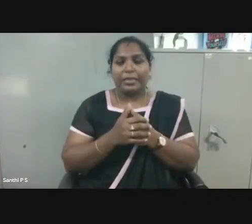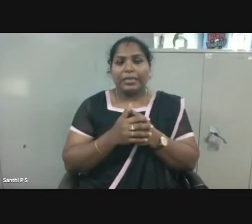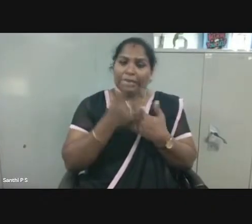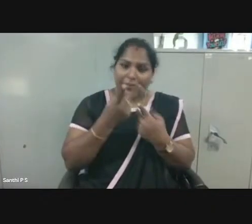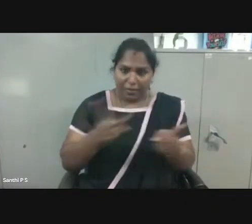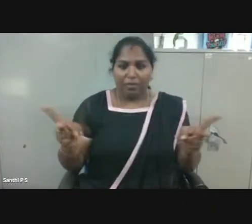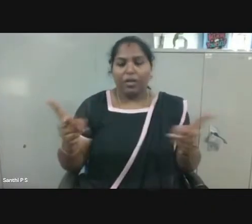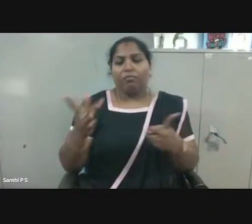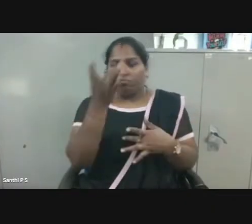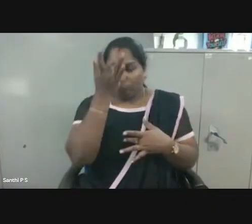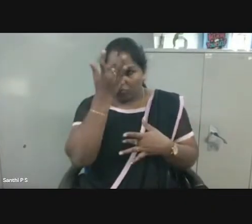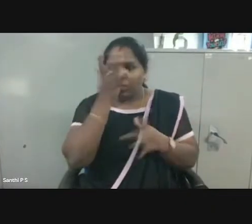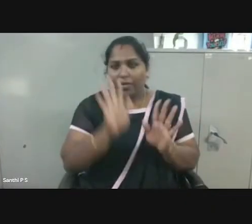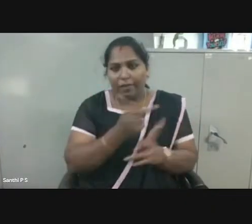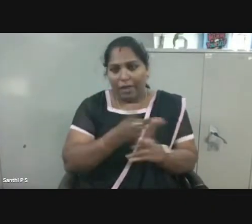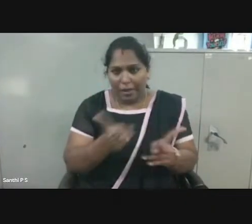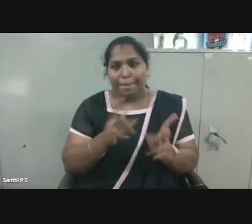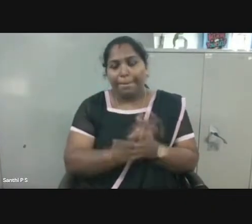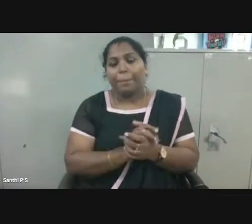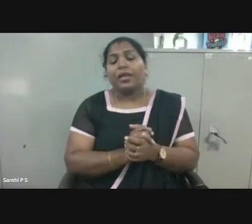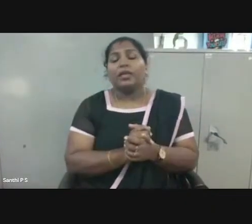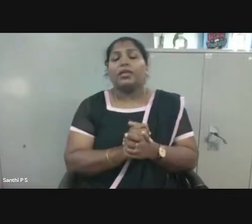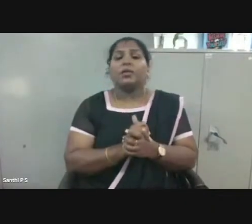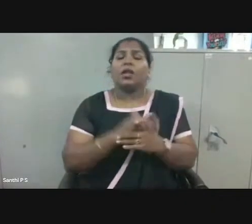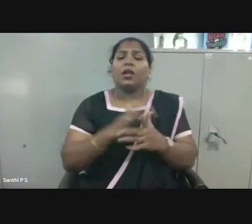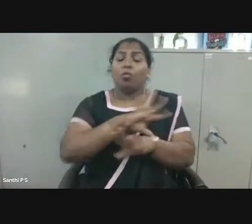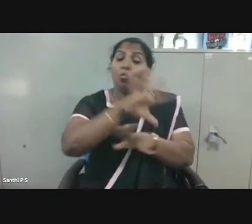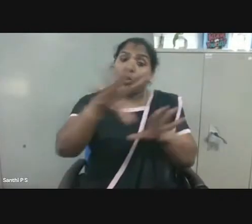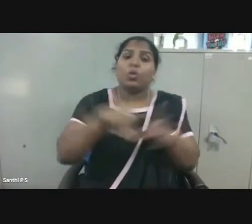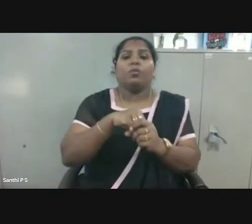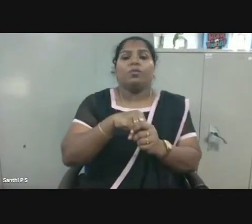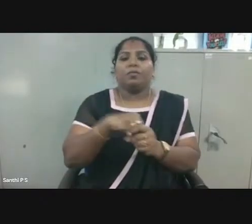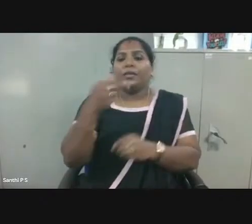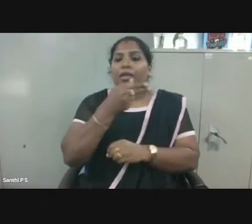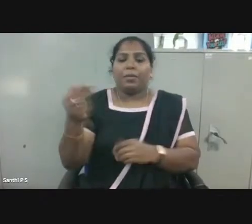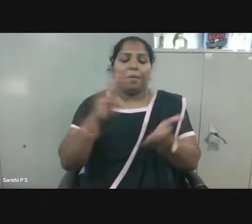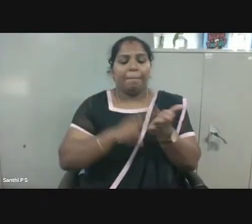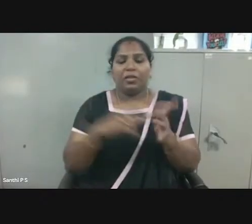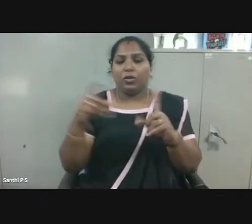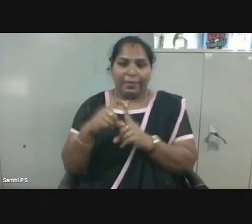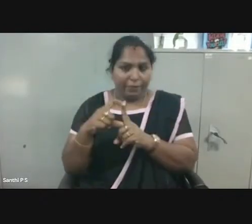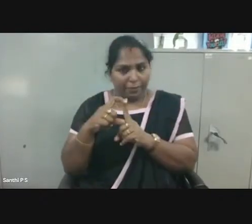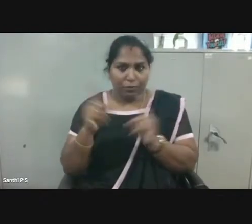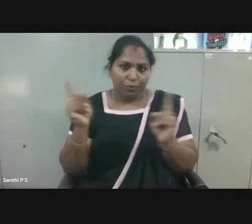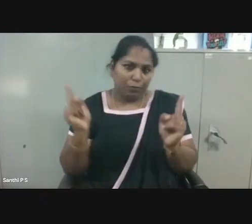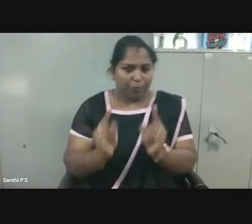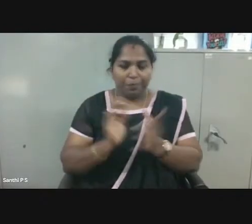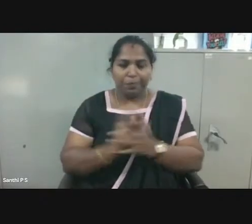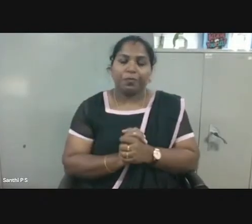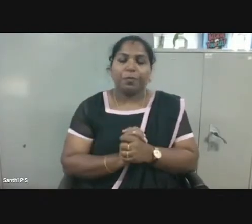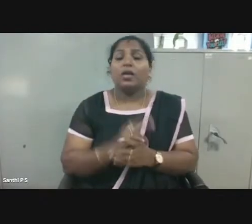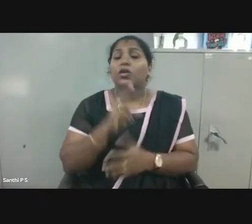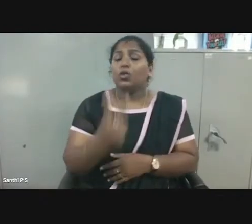ലക്ഷണങ്ങളാണ് ഈ ഓരോരോ രോഗങ്ങൾക്കുള്ളത്. ഈ എല്ലാത്തിന്റെയും ആ ഒരു ഗ്രൂപ്പിനെയാണ് നമ്മൾ മസ്കുലർ ഡിസ്ട്രോഫി എന്ന് പേരിടുന്നത്. അതിനകത്ത് 2